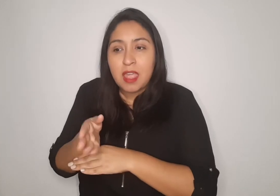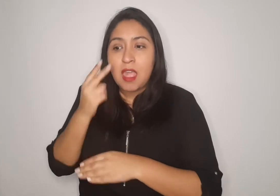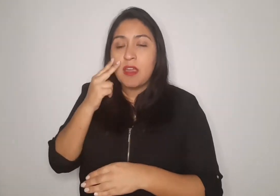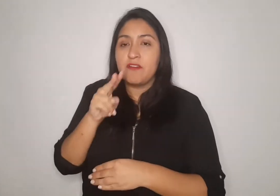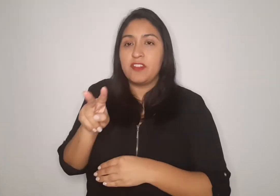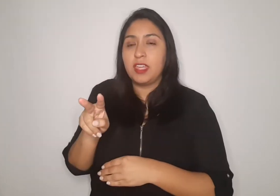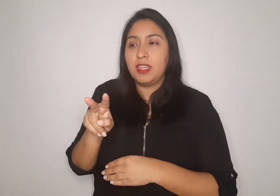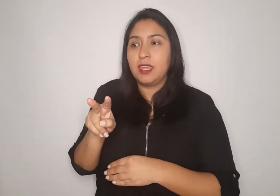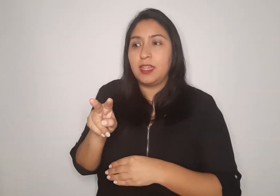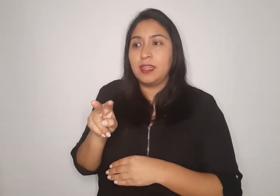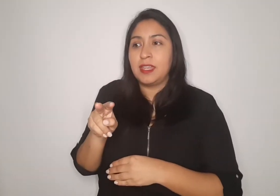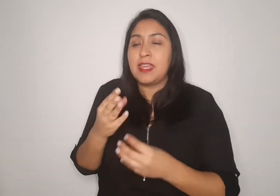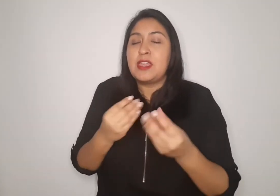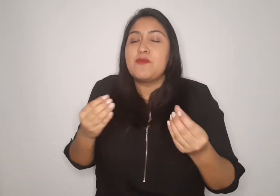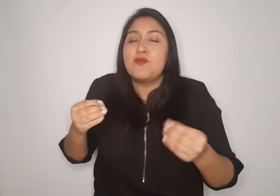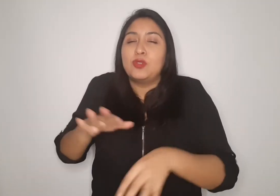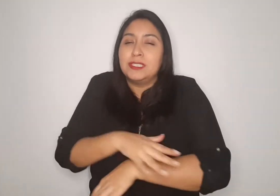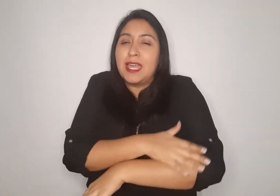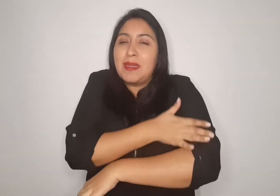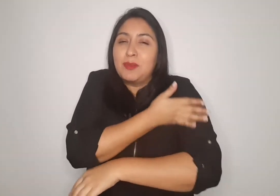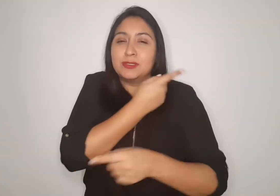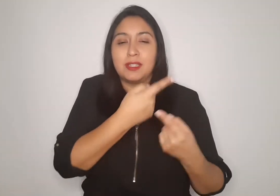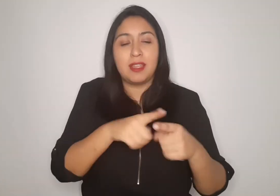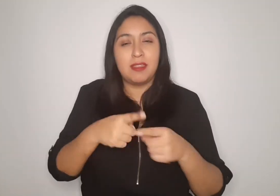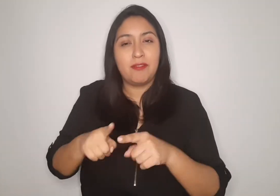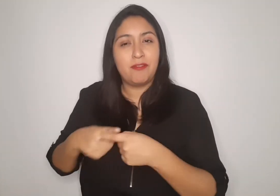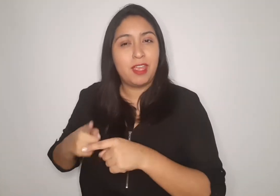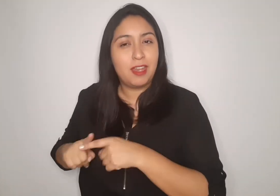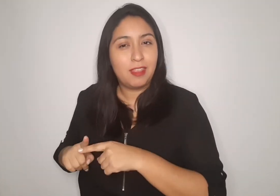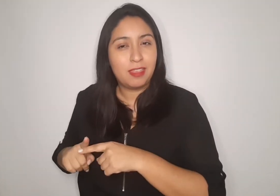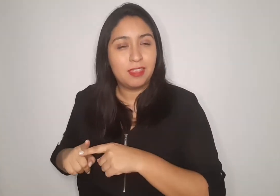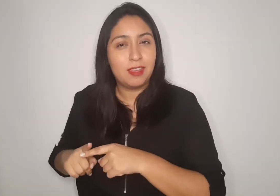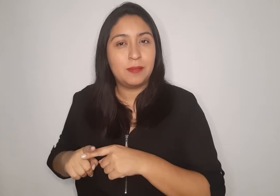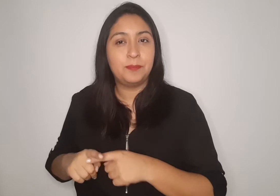bueno, ahora ya está claro que no se exhiben ese tipo de